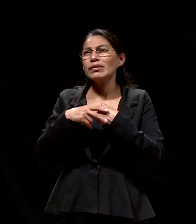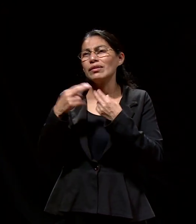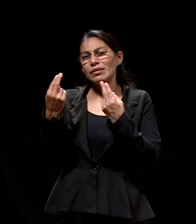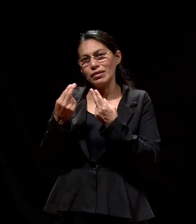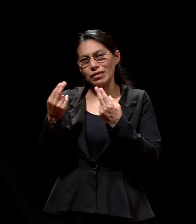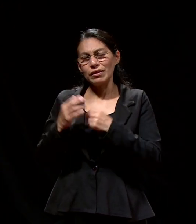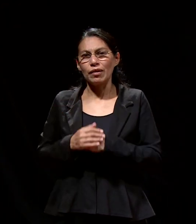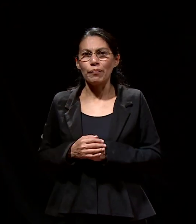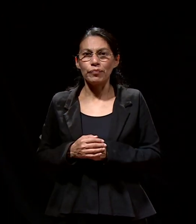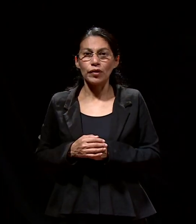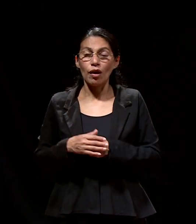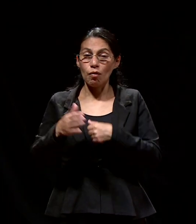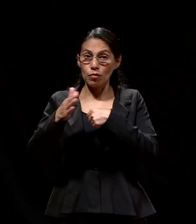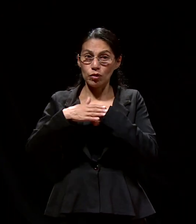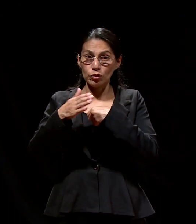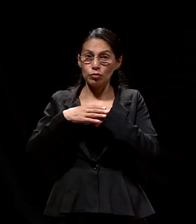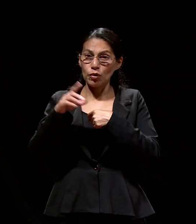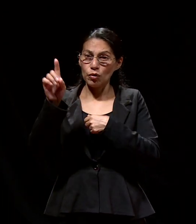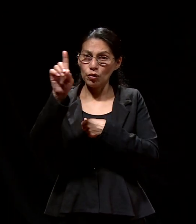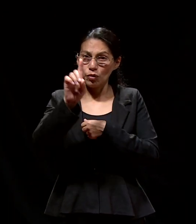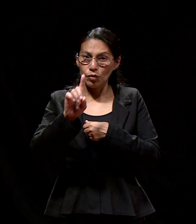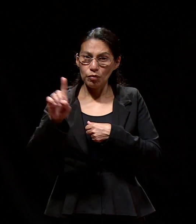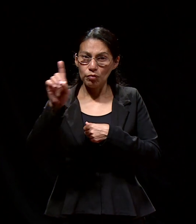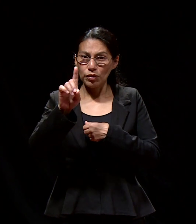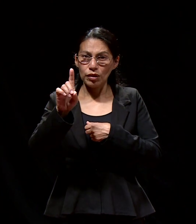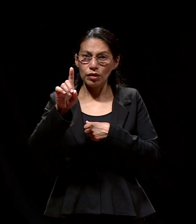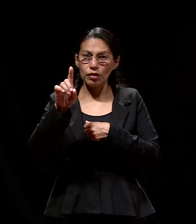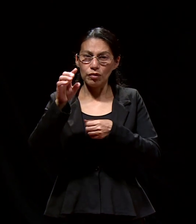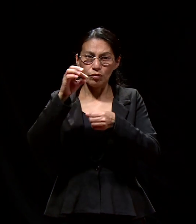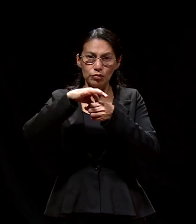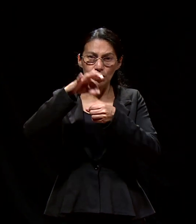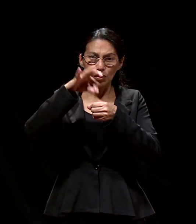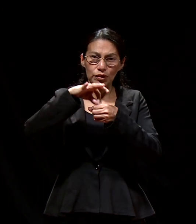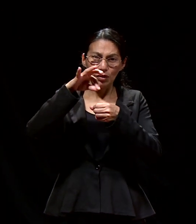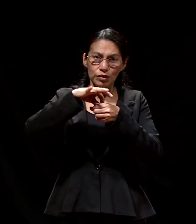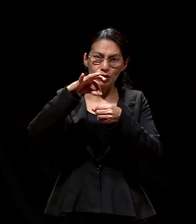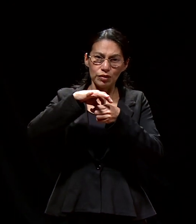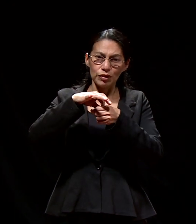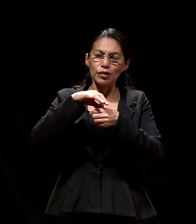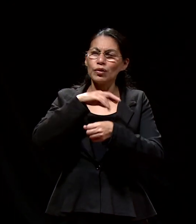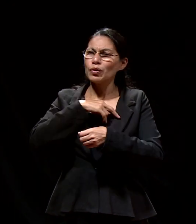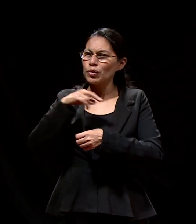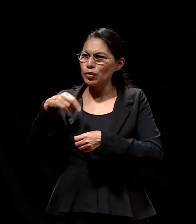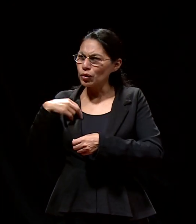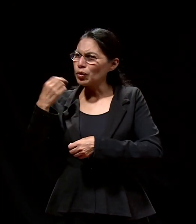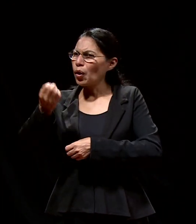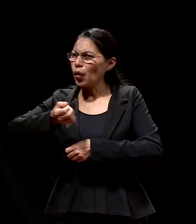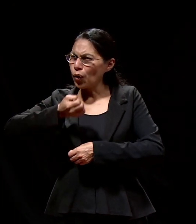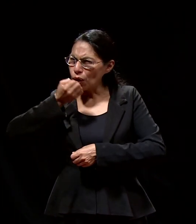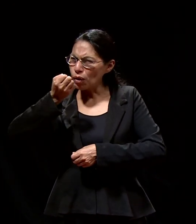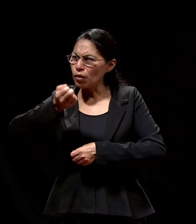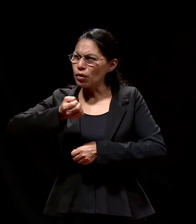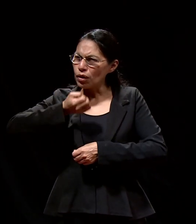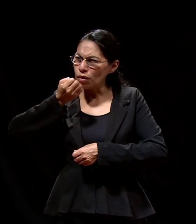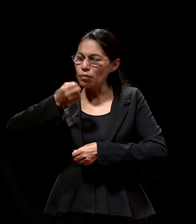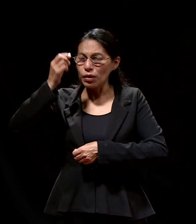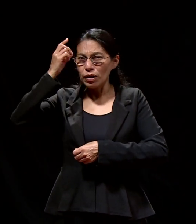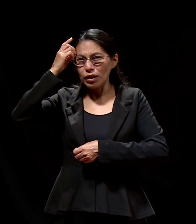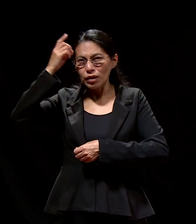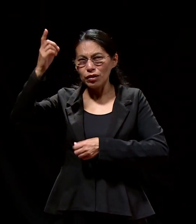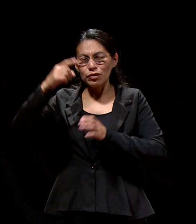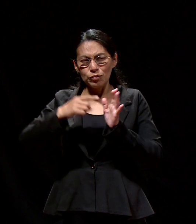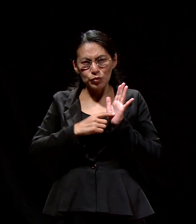gobernantes y vamos a hacer el domingo hay elecciones vamos a estar orando el domingo para que Dios se